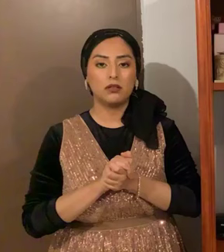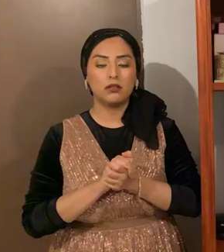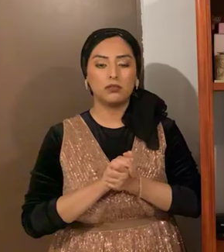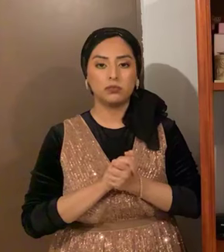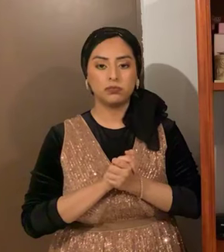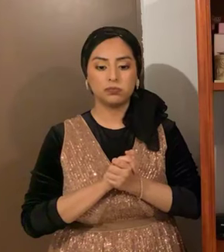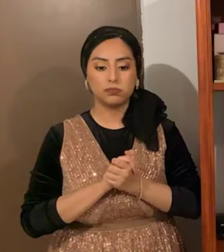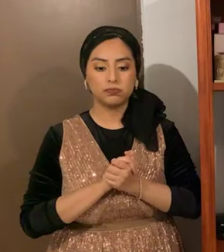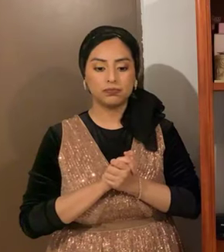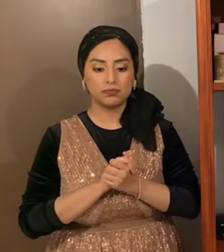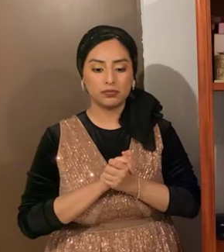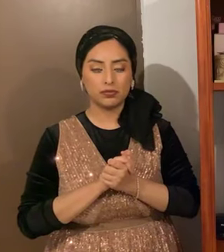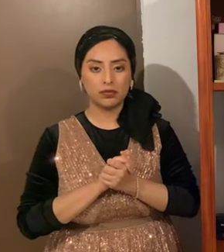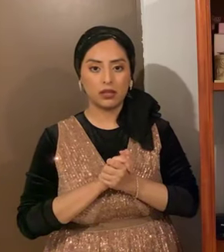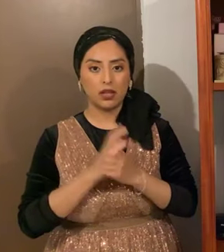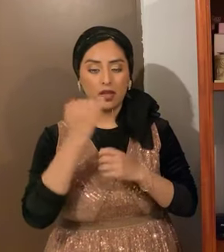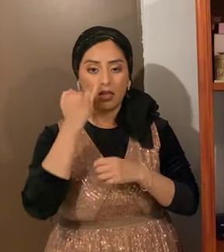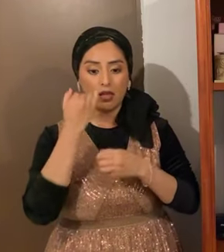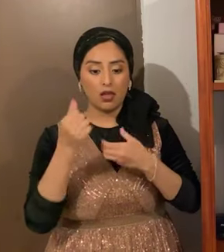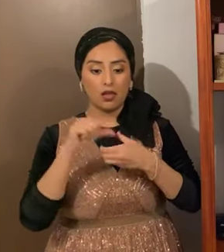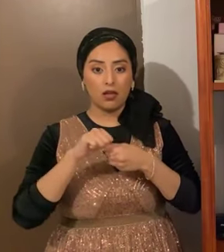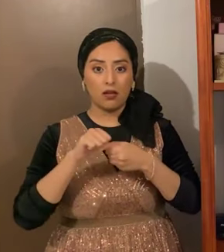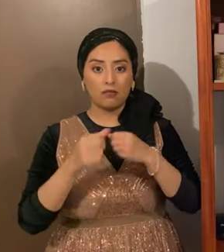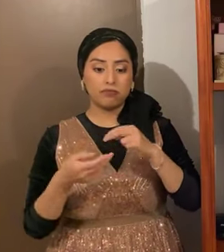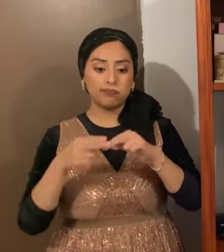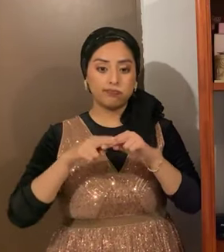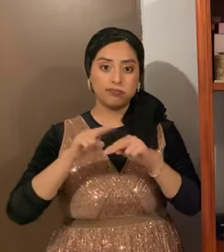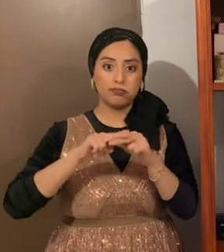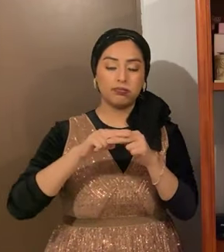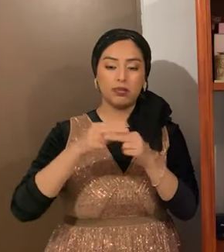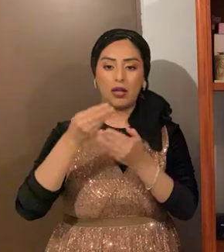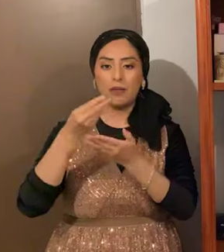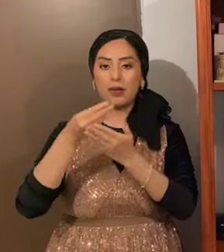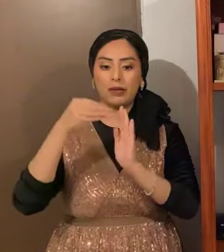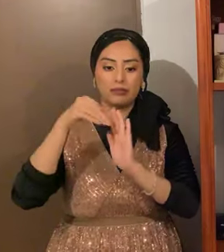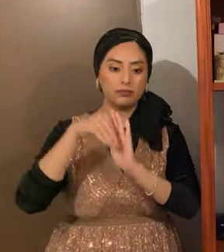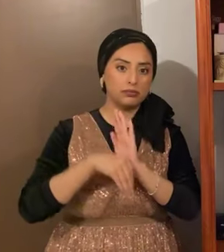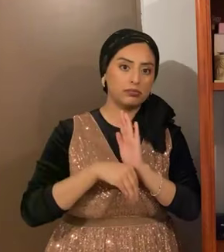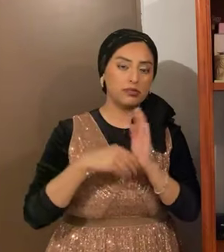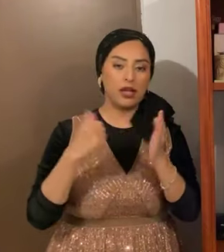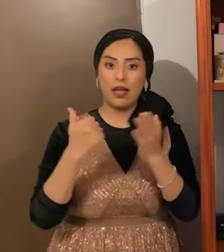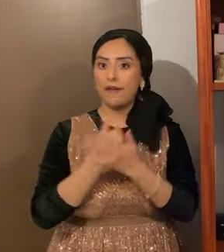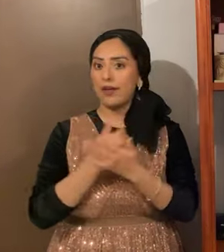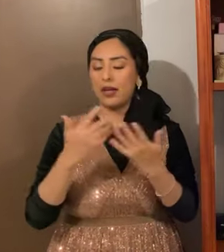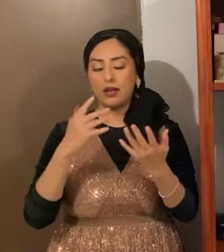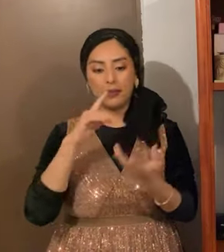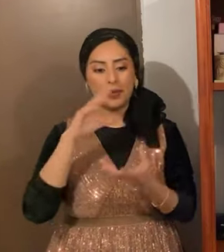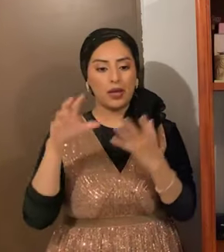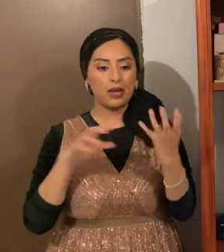el petróleo, habría inflación, las bolsas caerían, todo se iría para abajo.